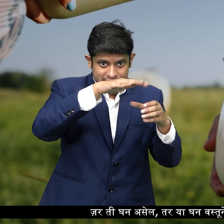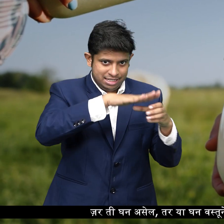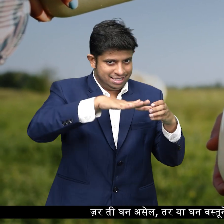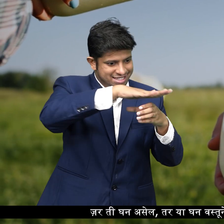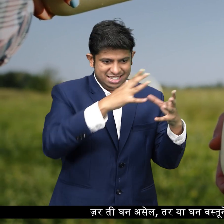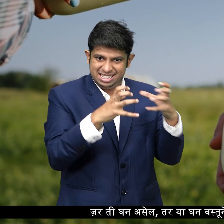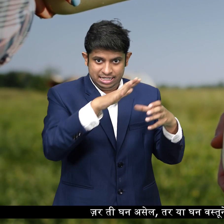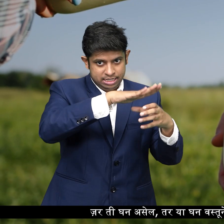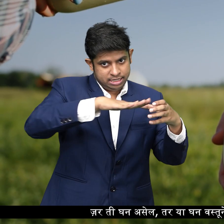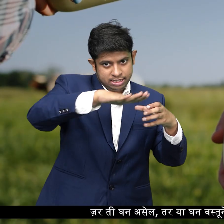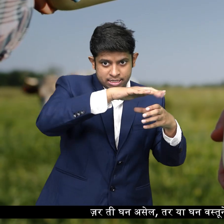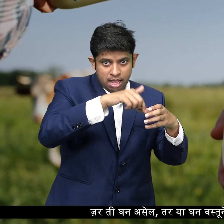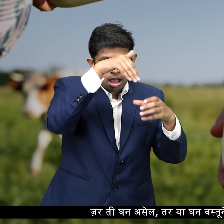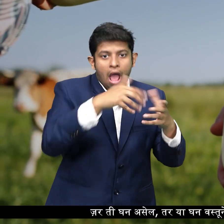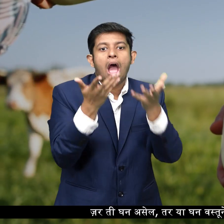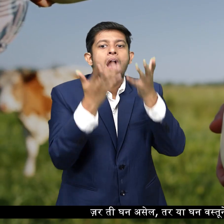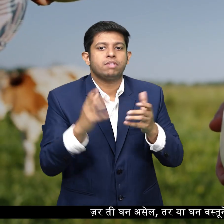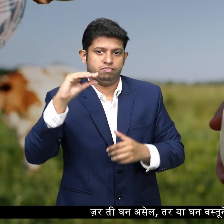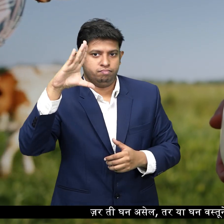व्यापलेली जागा त्याचे आकारमान असते.